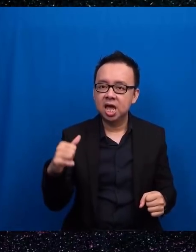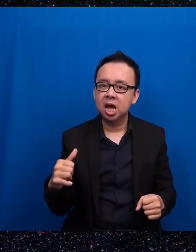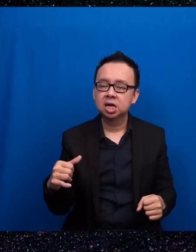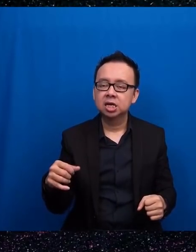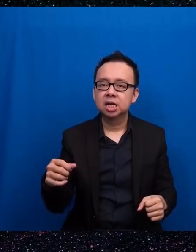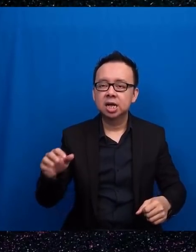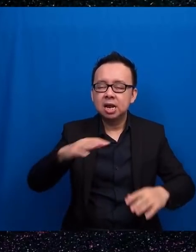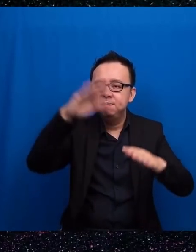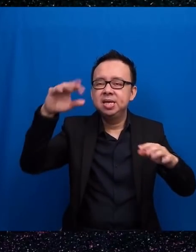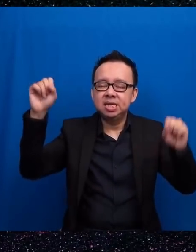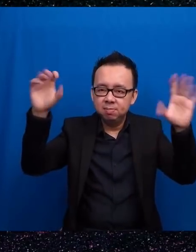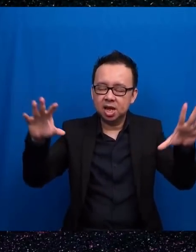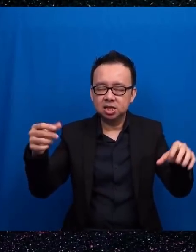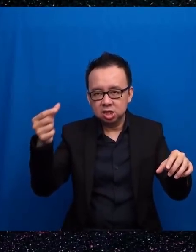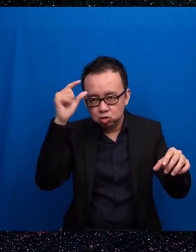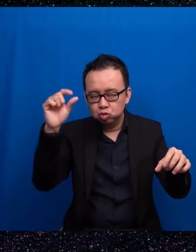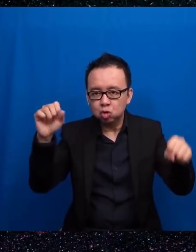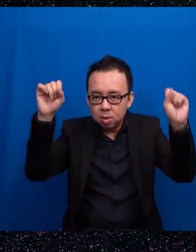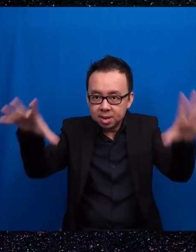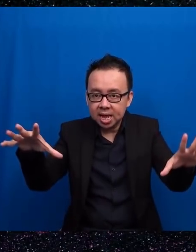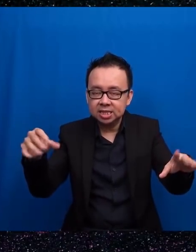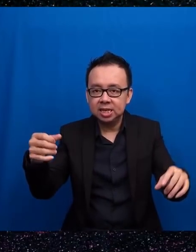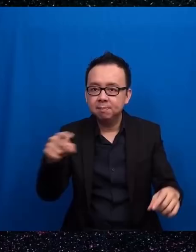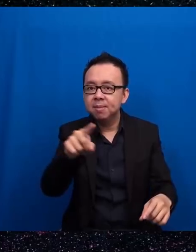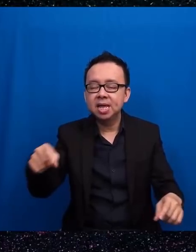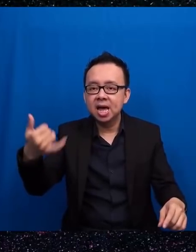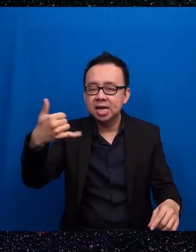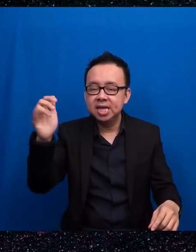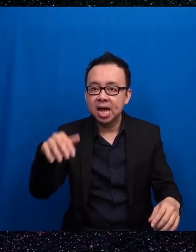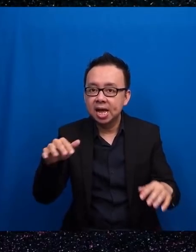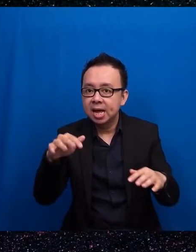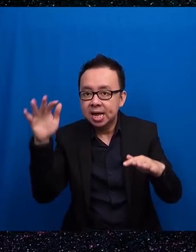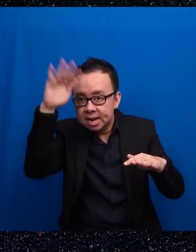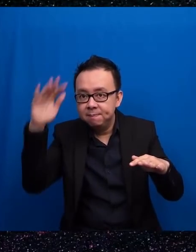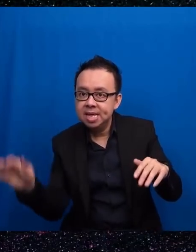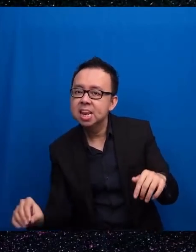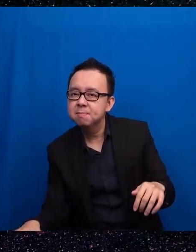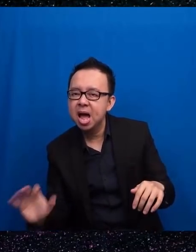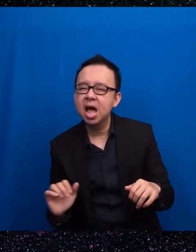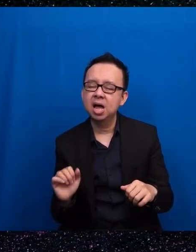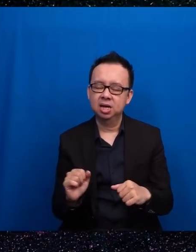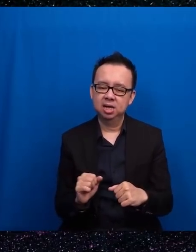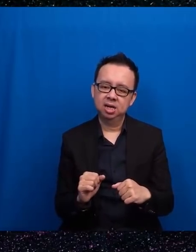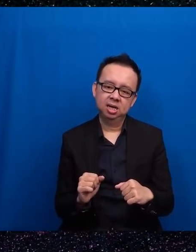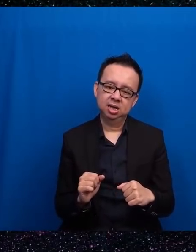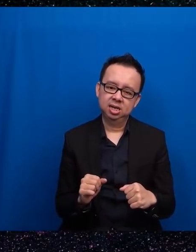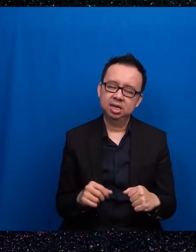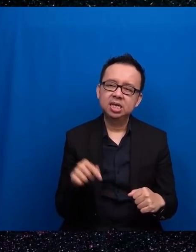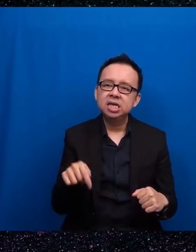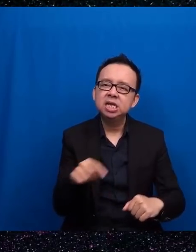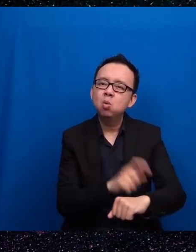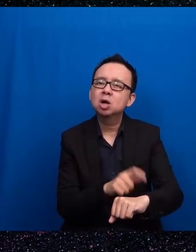lebih diberkati untuk memberkati mereka yang lebih lemah. Saling membantulah dan menggenapi hukum Kristus. Inilah